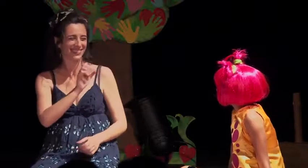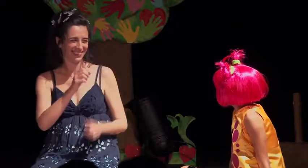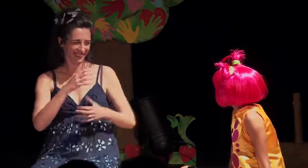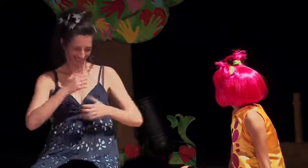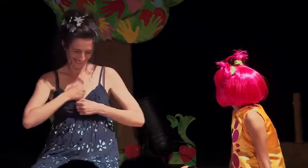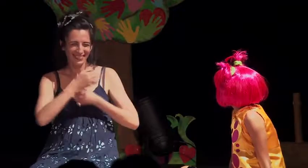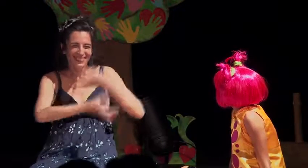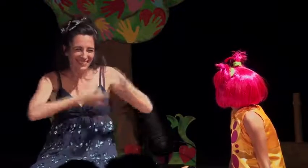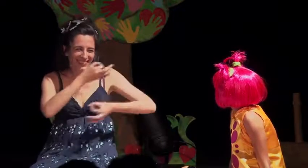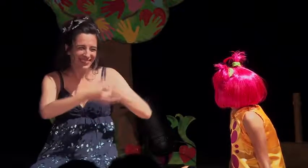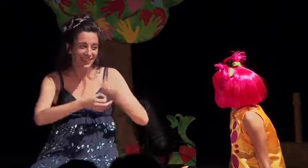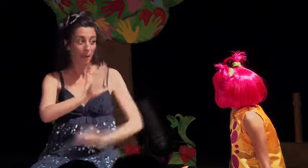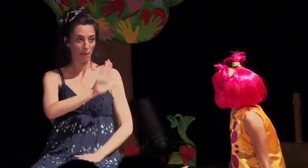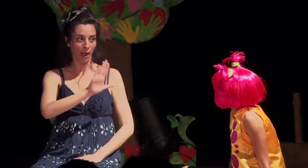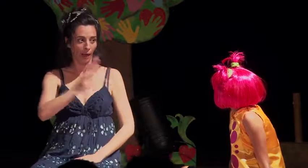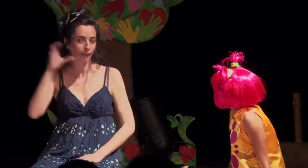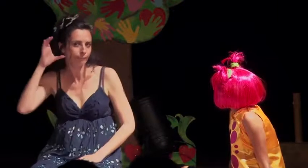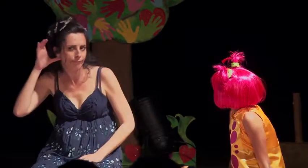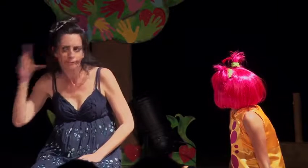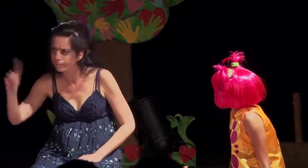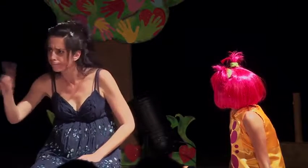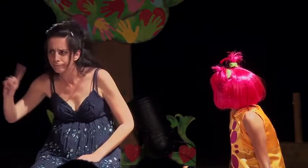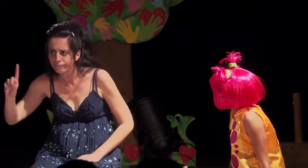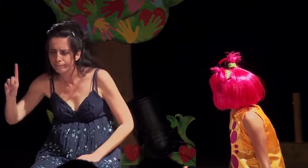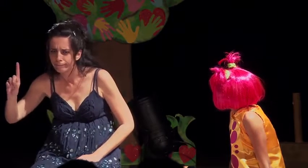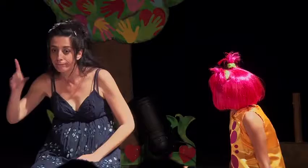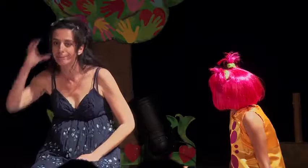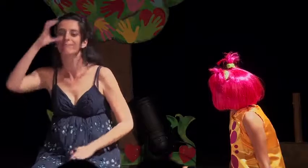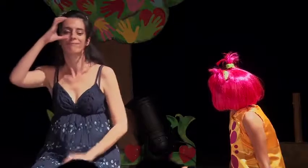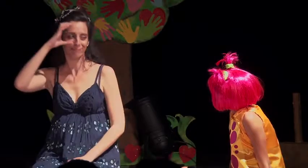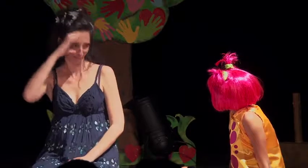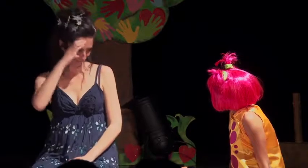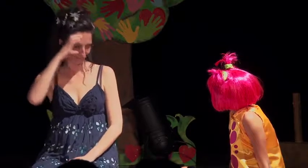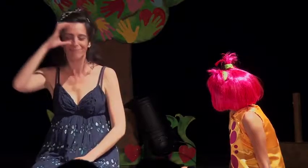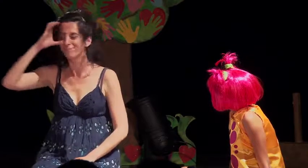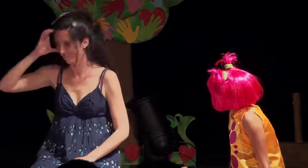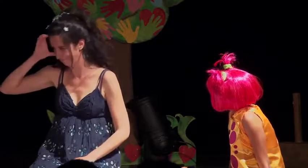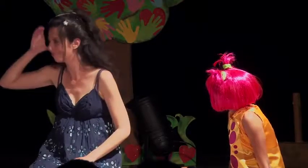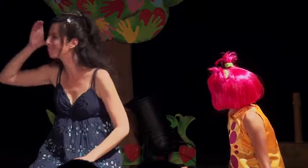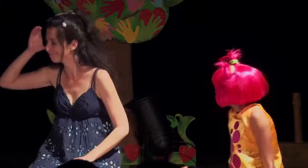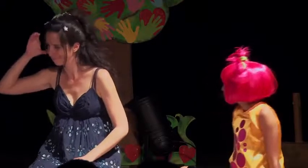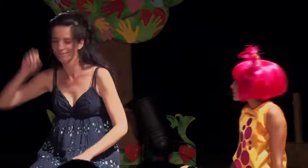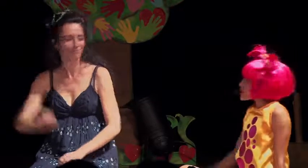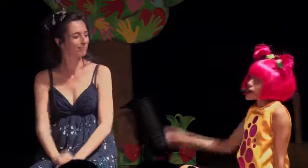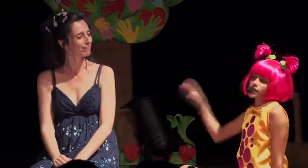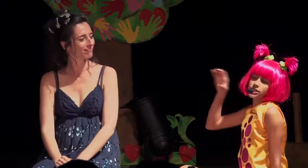veux bien te la conter, mais n'écoute pas avec tes oreilles. Ce sont tes yeux qui doivent m'écouter.